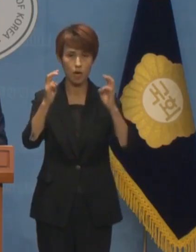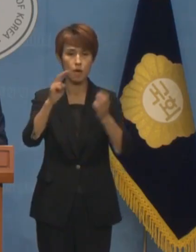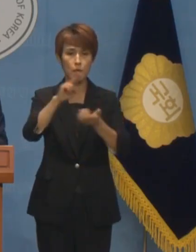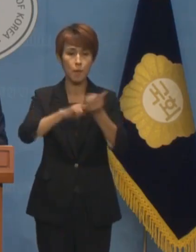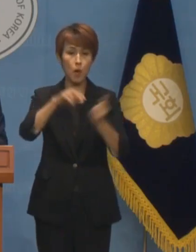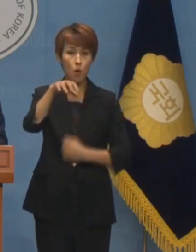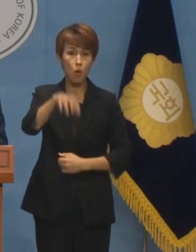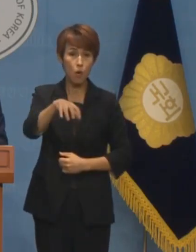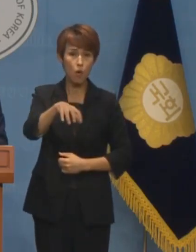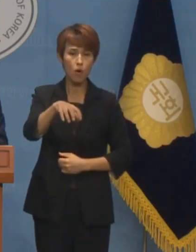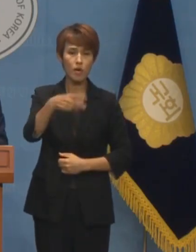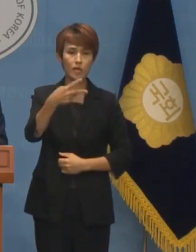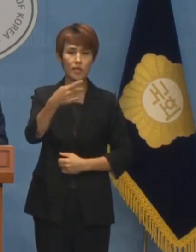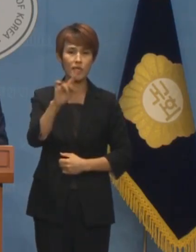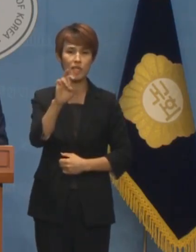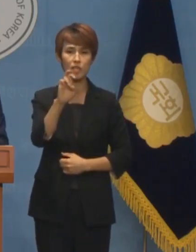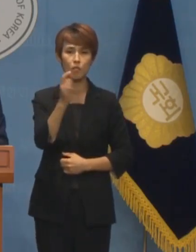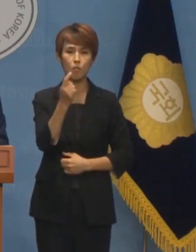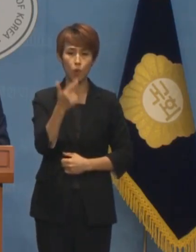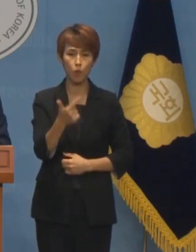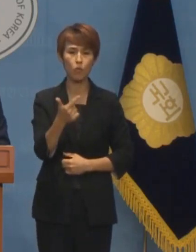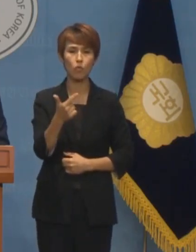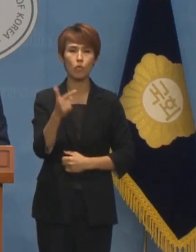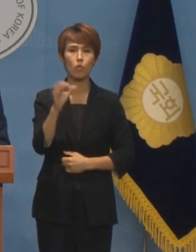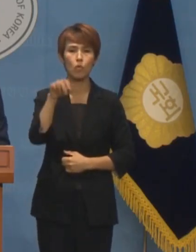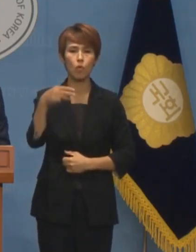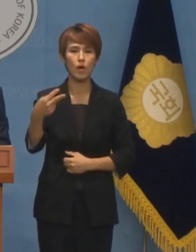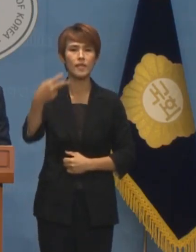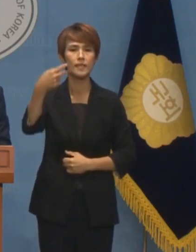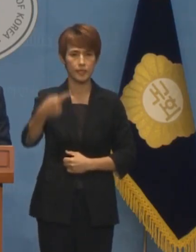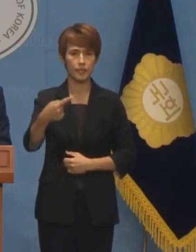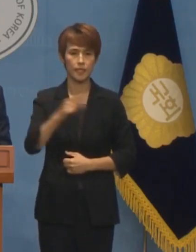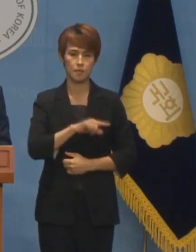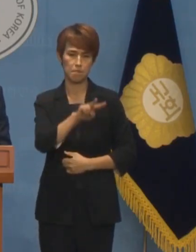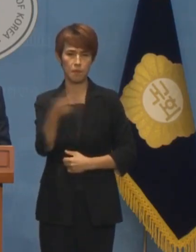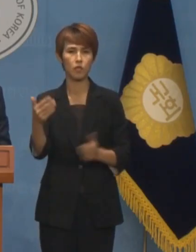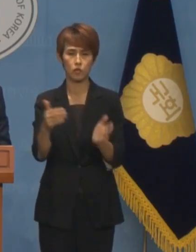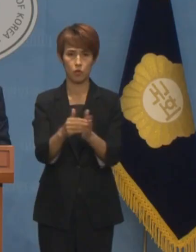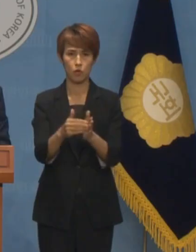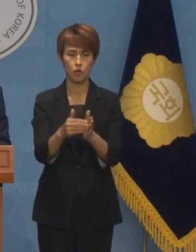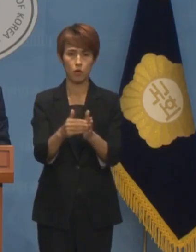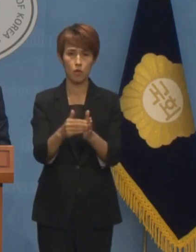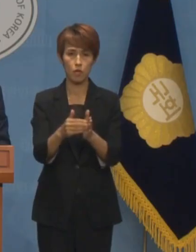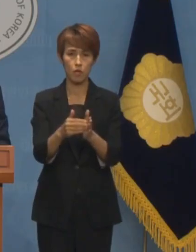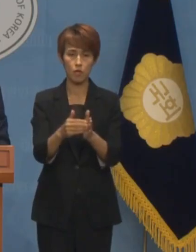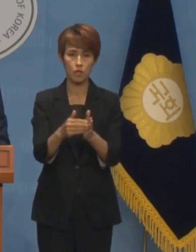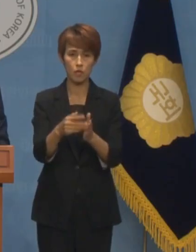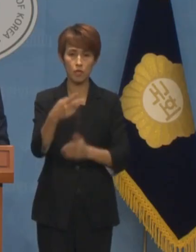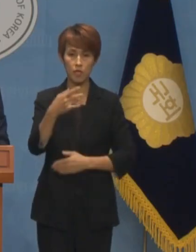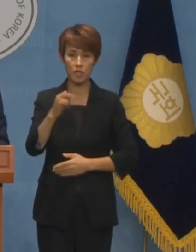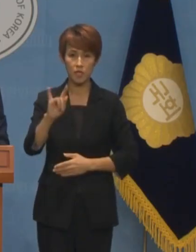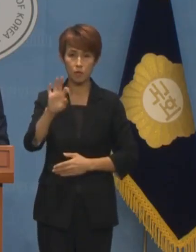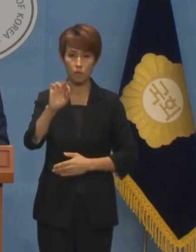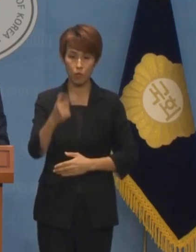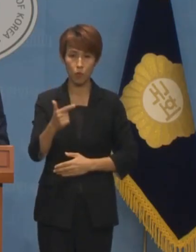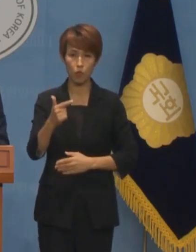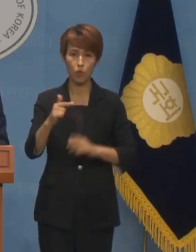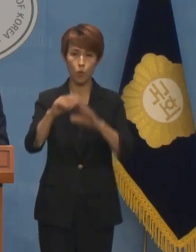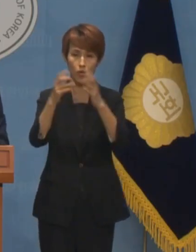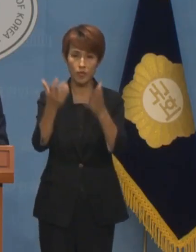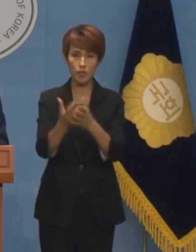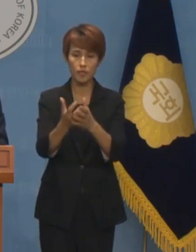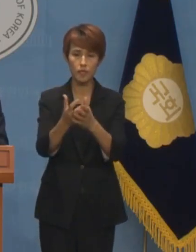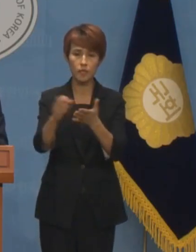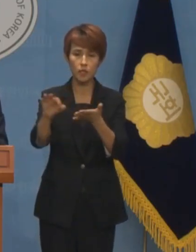판매처를 티몬월드로 변경하도록 했는데 티몬월드의 선정산 대출을